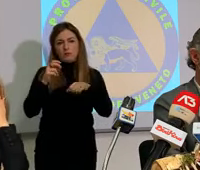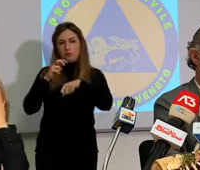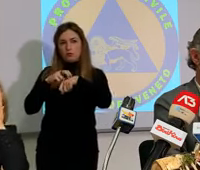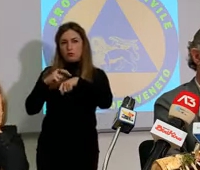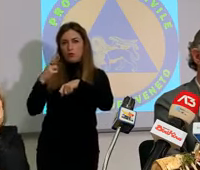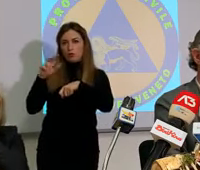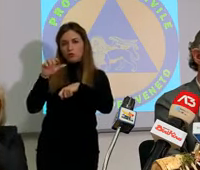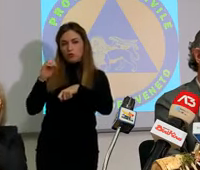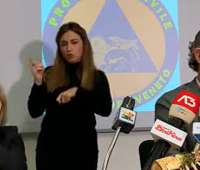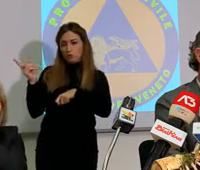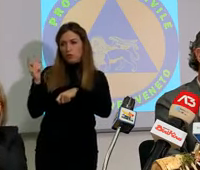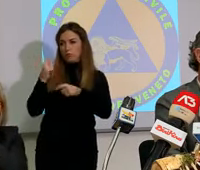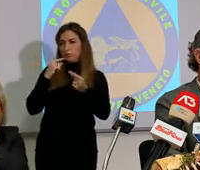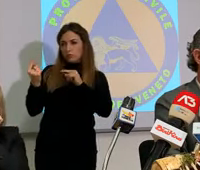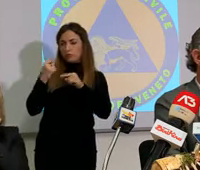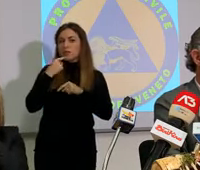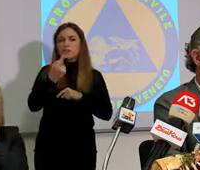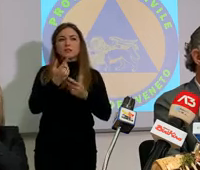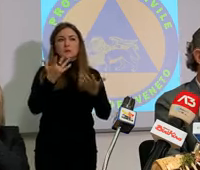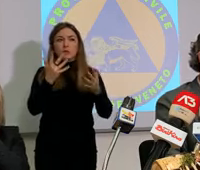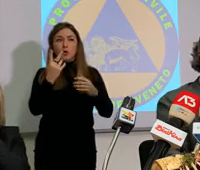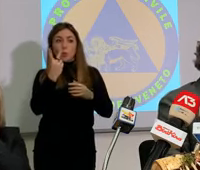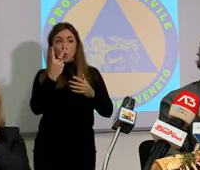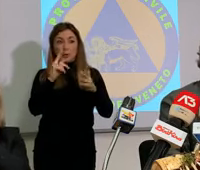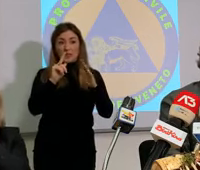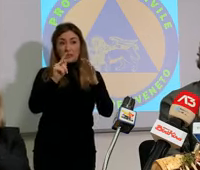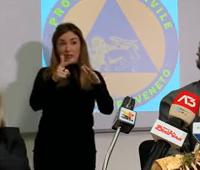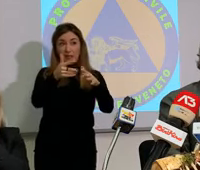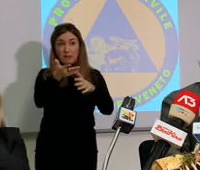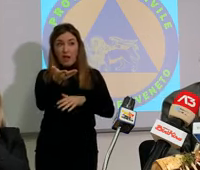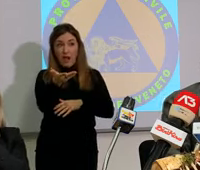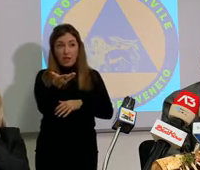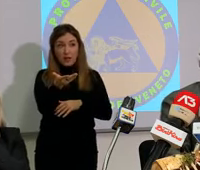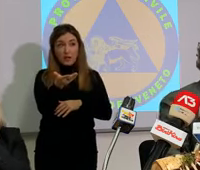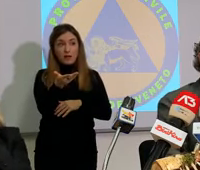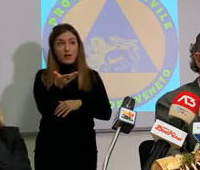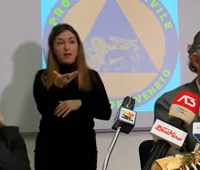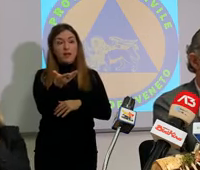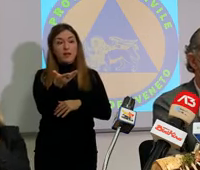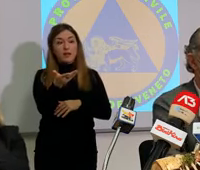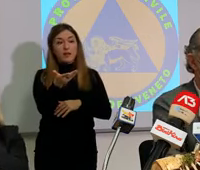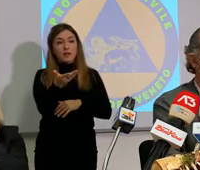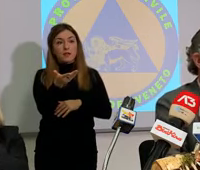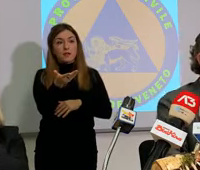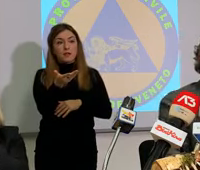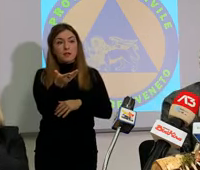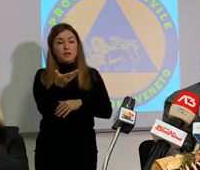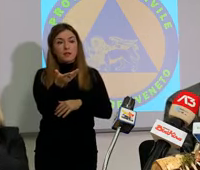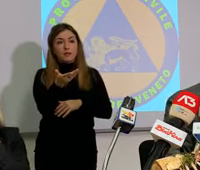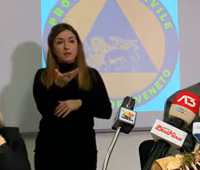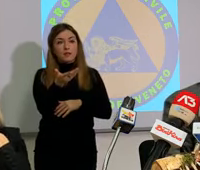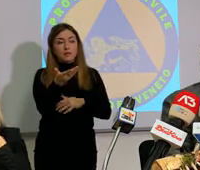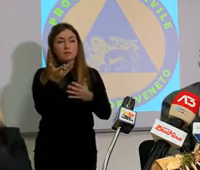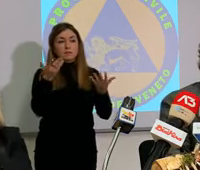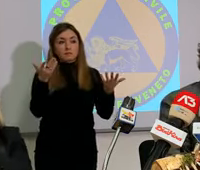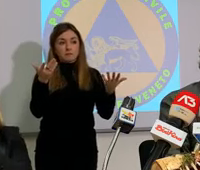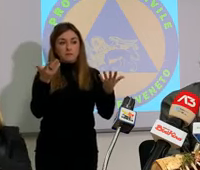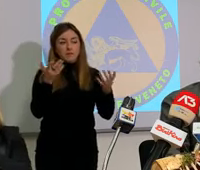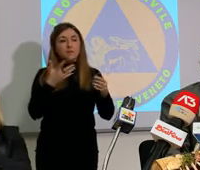che in un paio di settimane dovrebbe dovrebbe avresti gli altri condizionale abbiamo anche i freezer